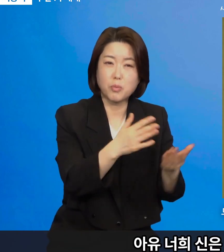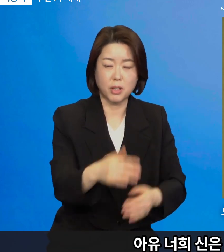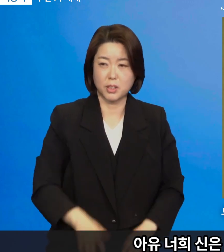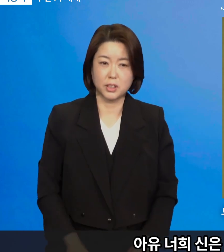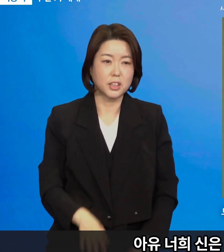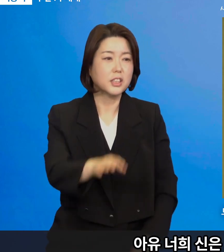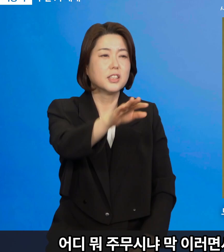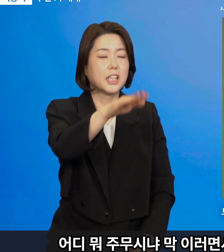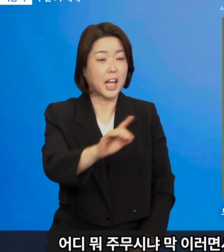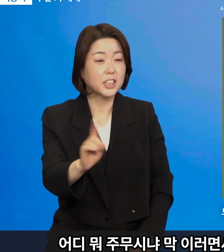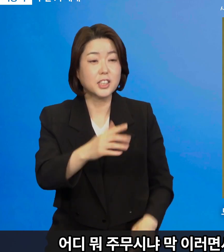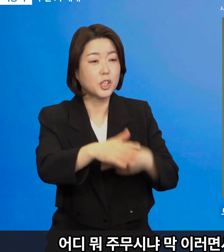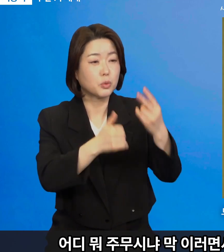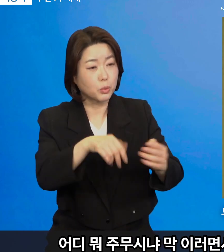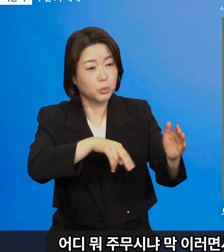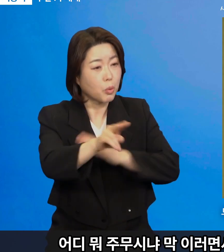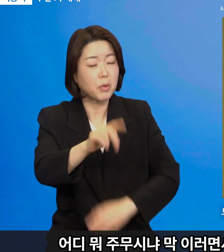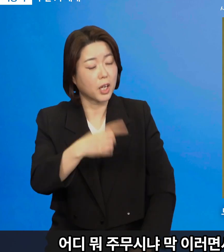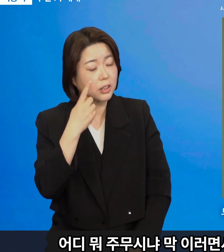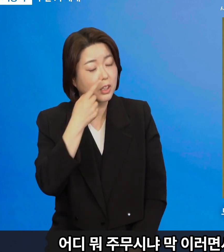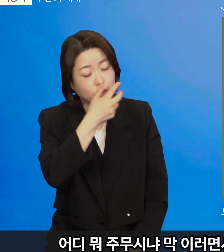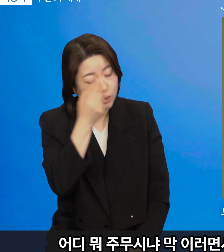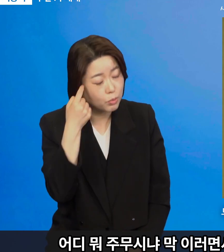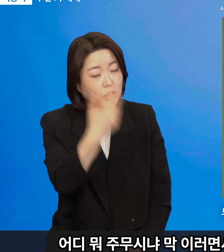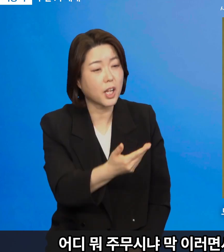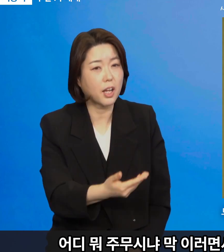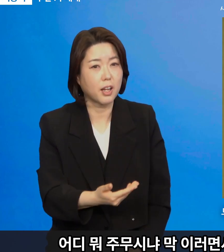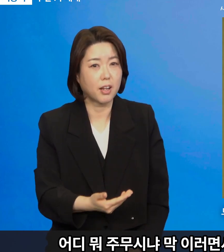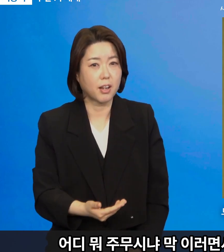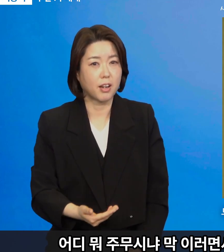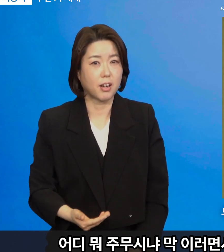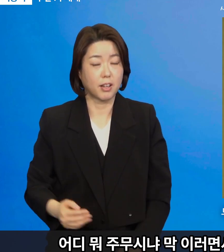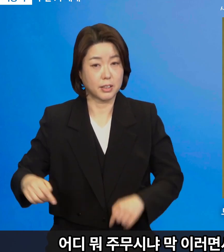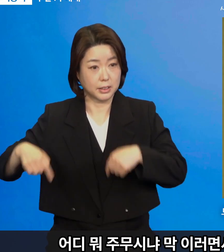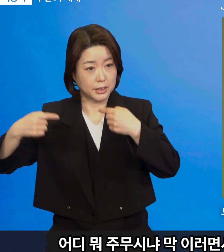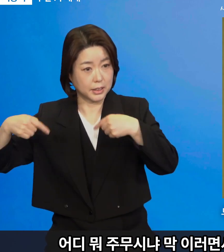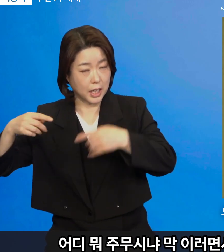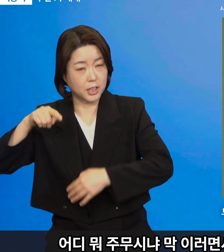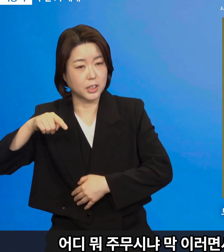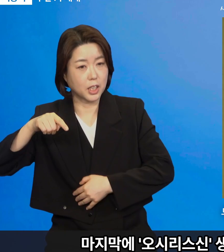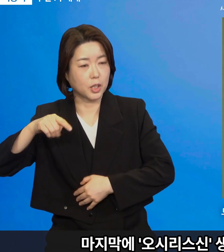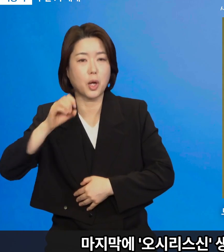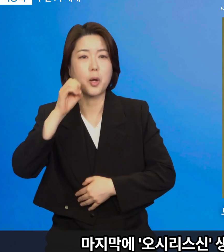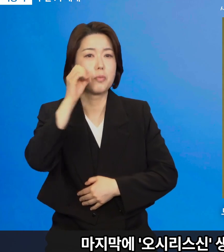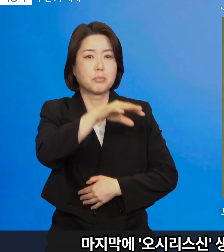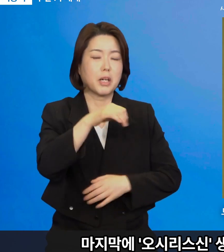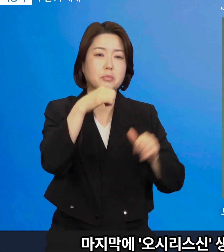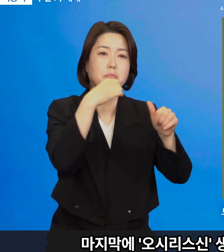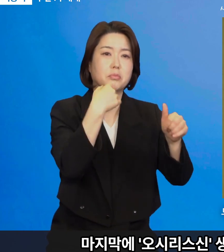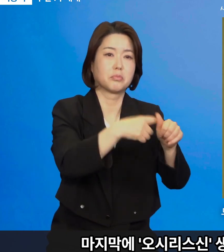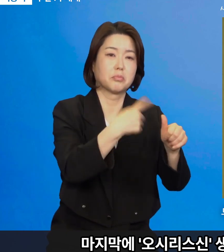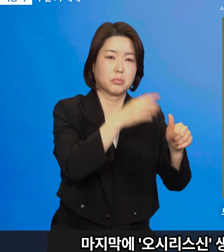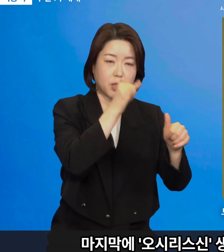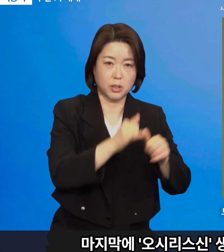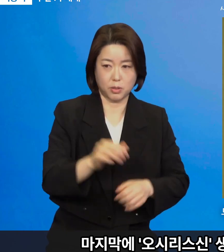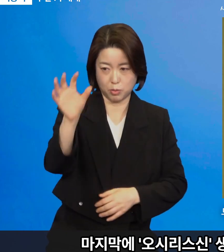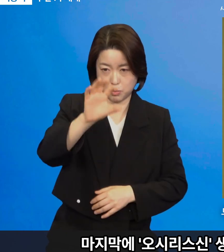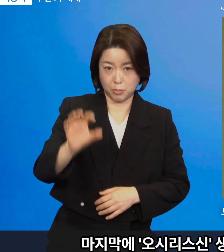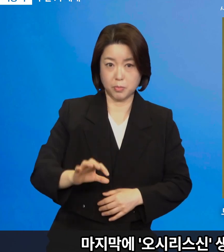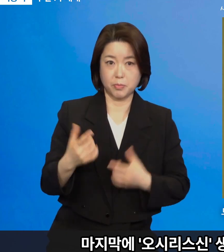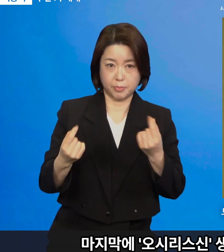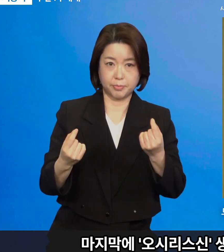신은 어디 도망갔냐, 어디 뭐 주무시냐 막 이러면서 계속 반복되는 이야기예요. 마지막에 오시리스